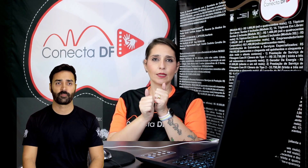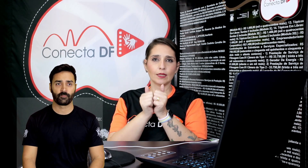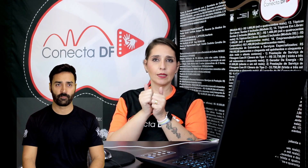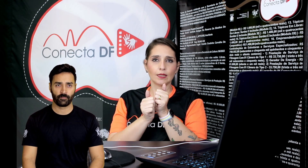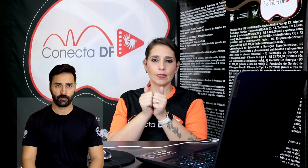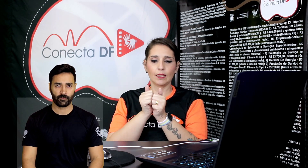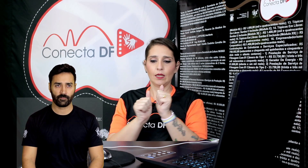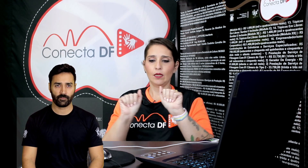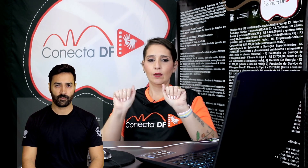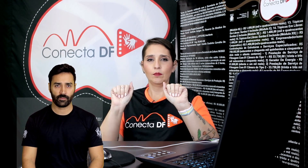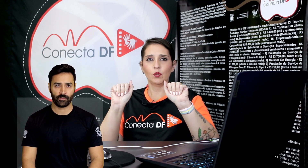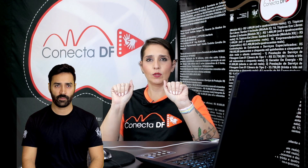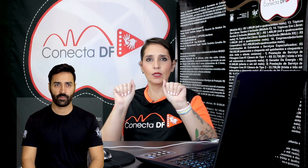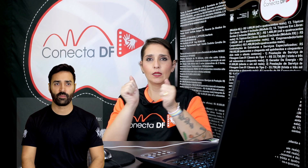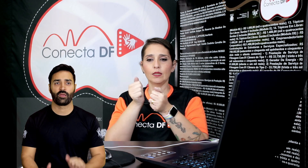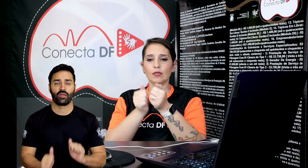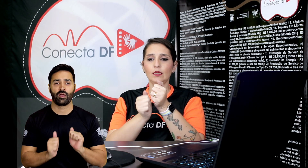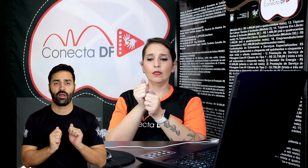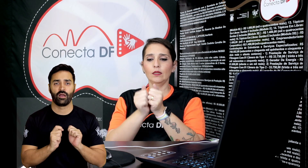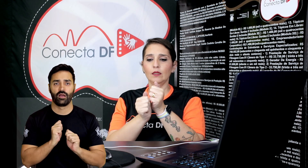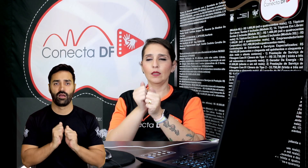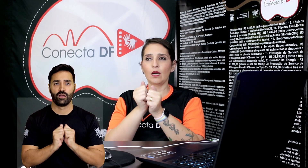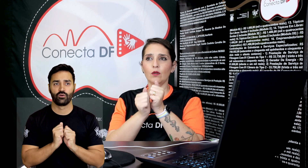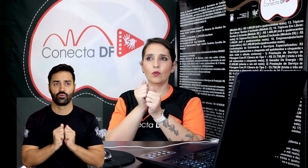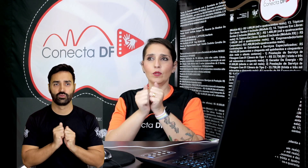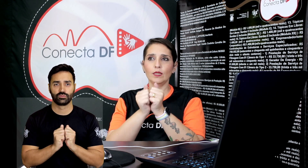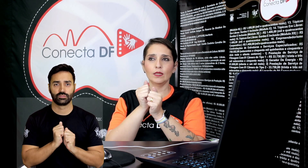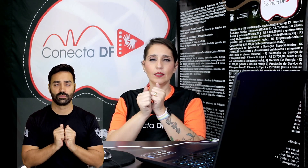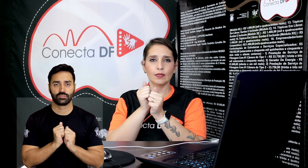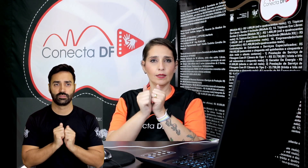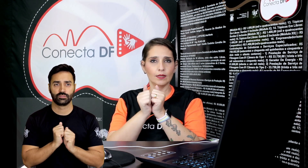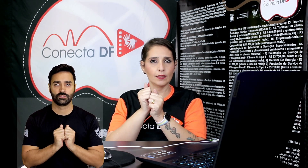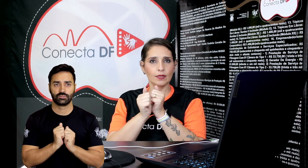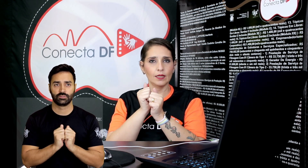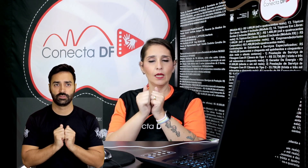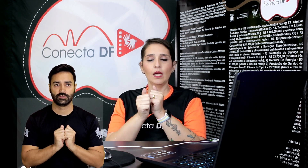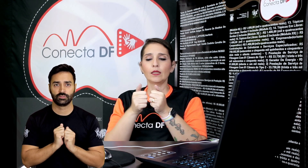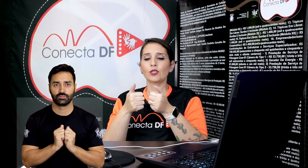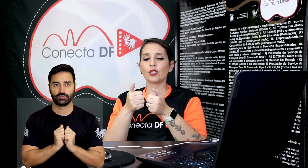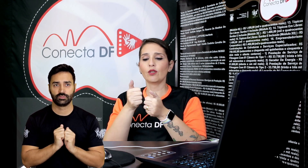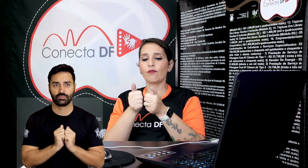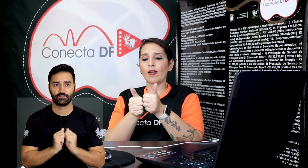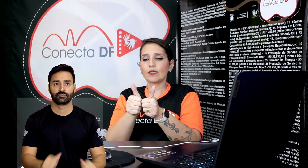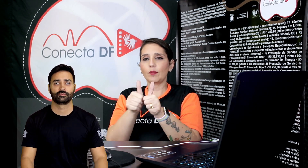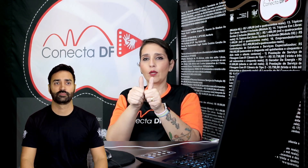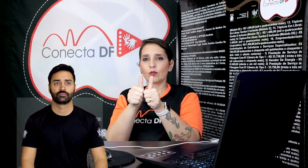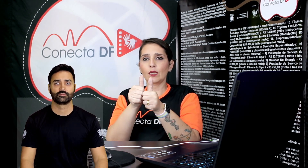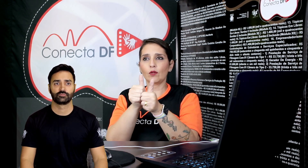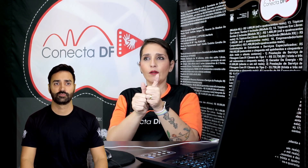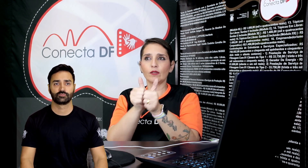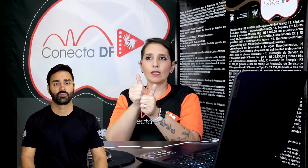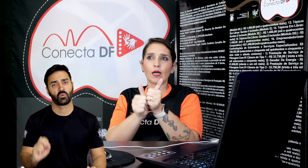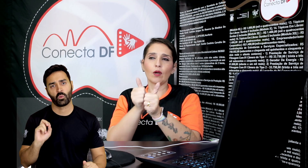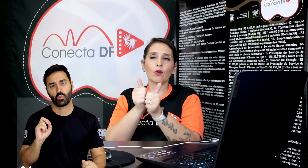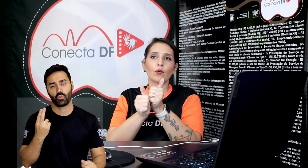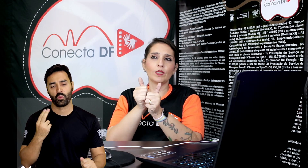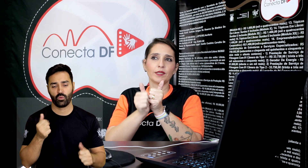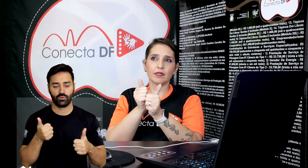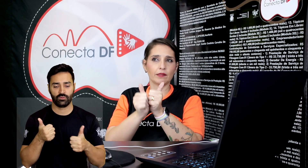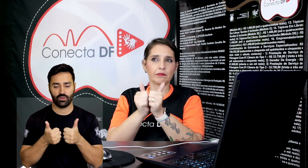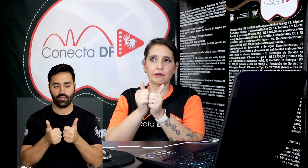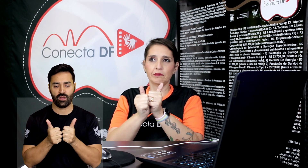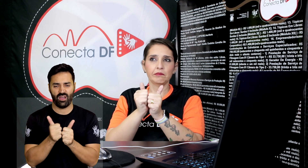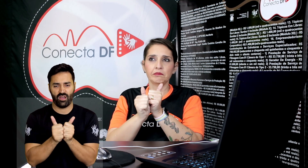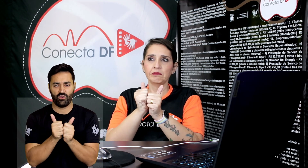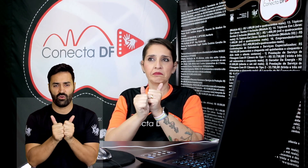arroz, mãozinha assim, arroz. Tem gente que faz também com o dedão levantado